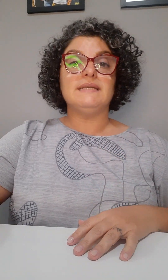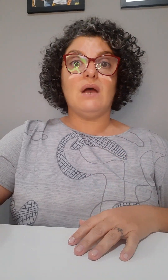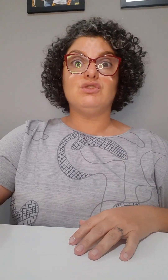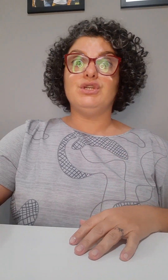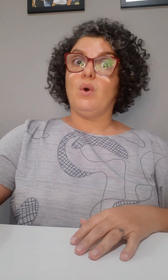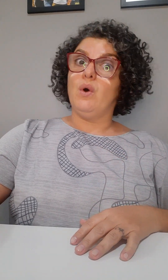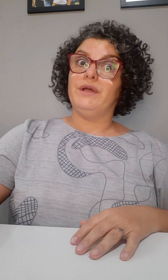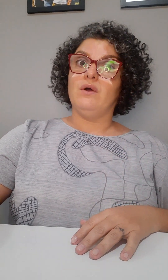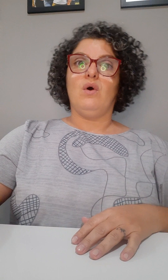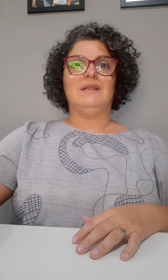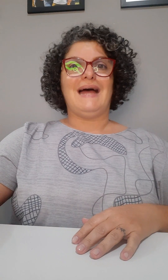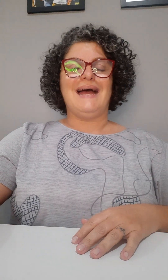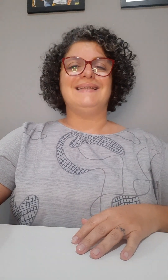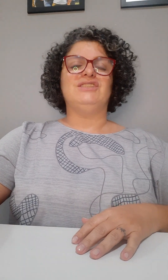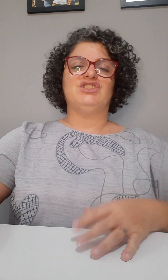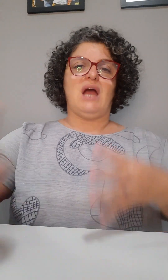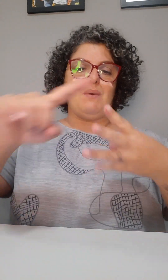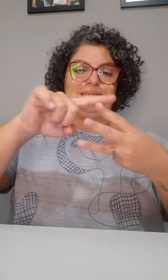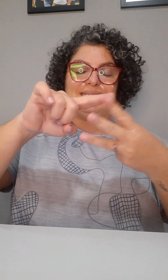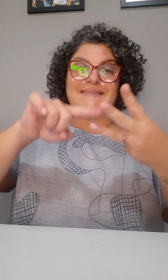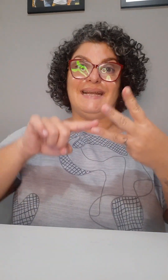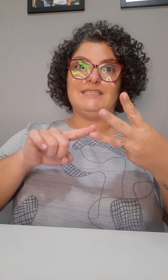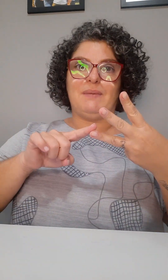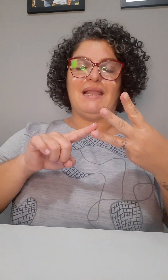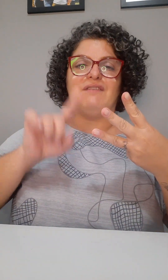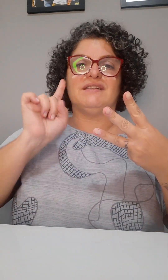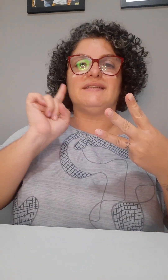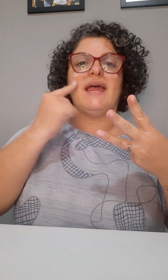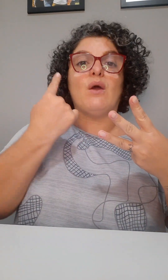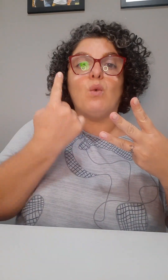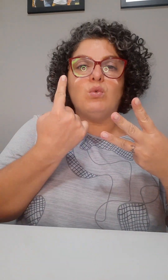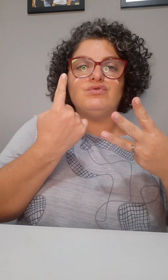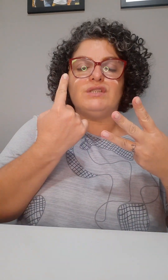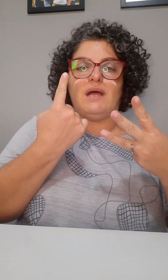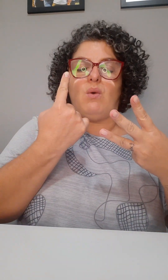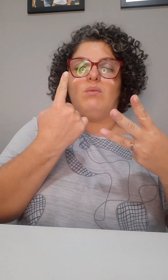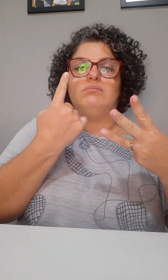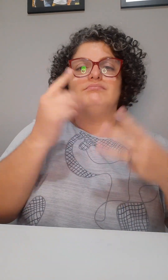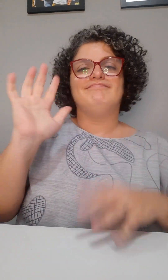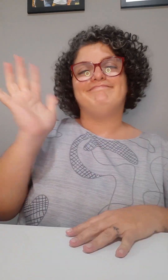Sinal de oi, olá e tchau. Essas três palavras é um sinal.